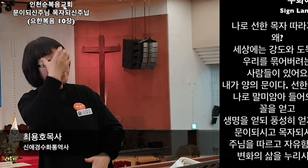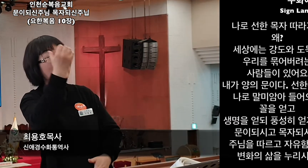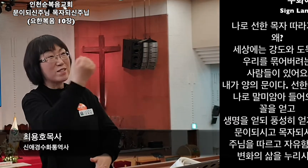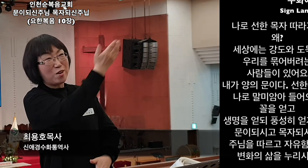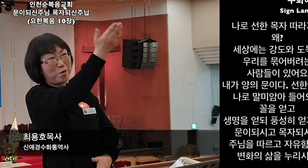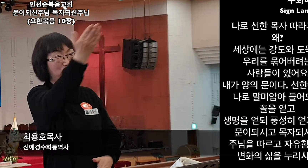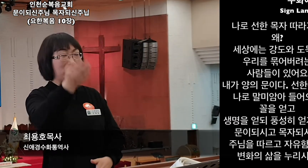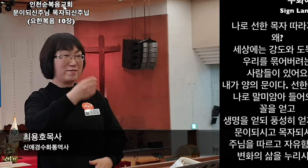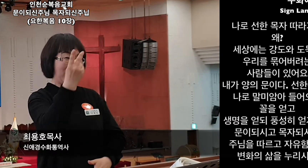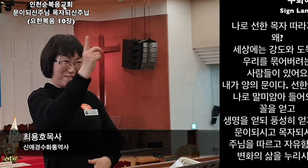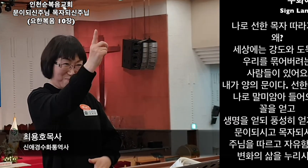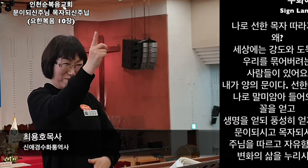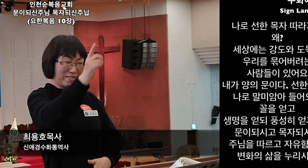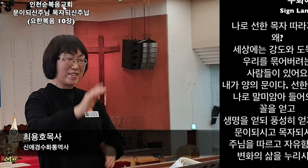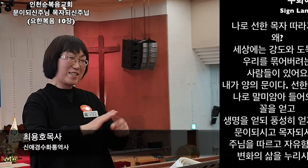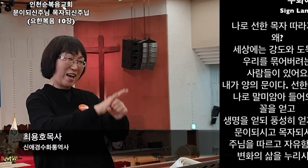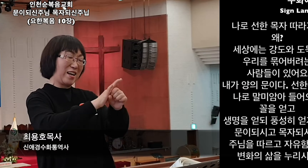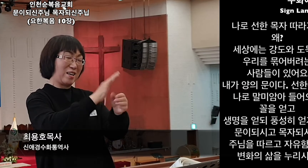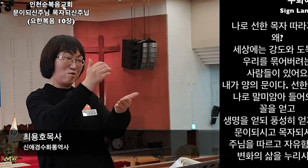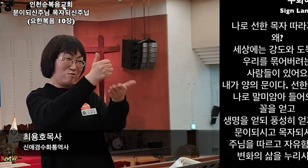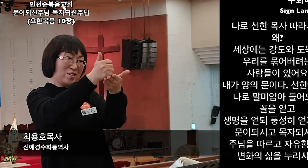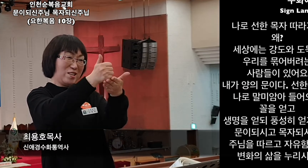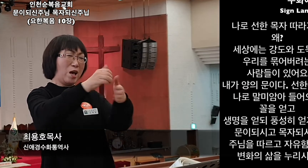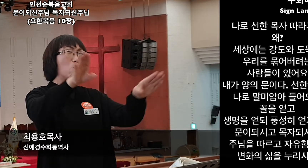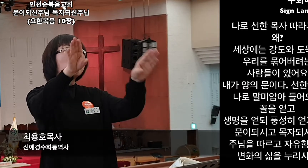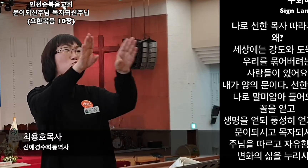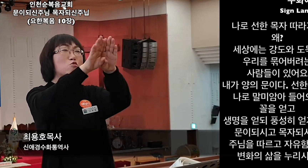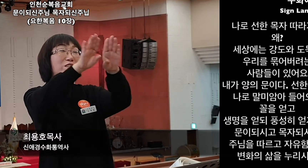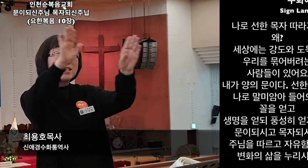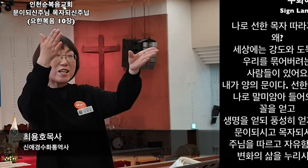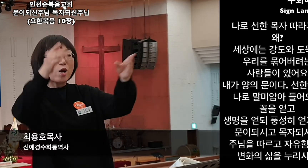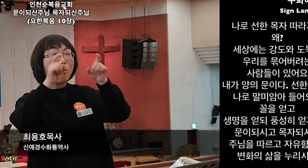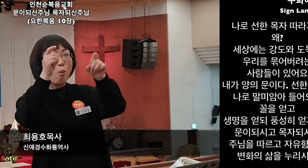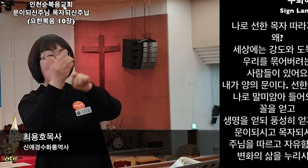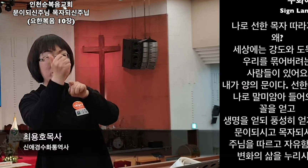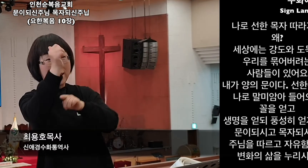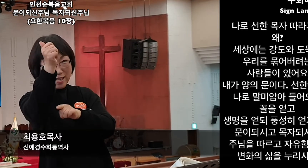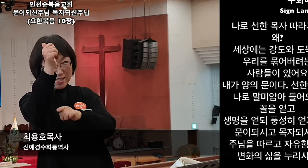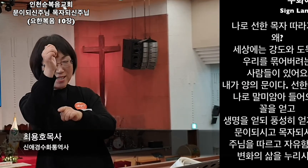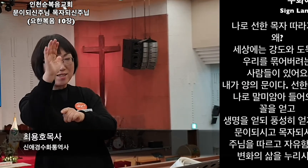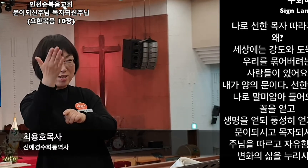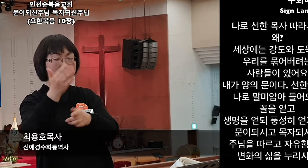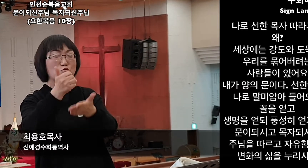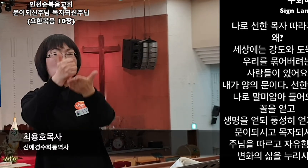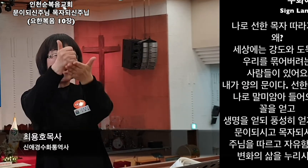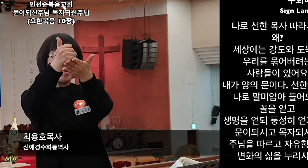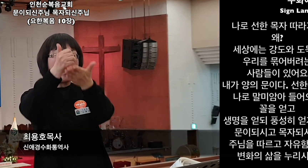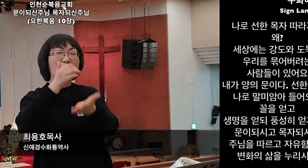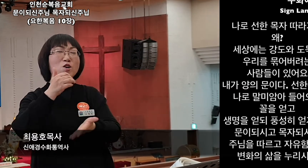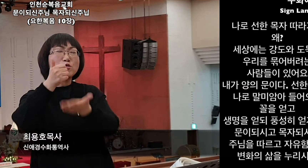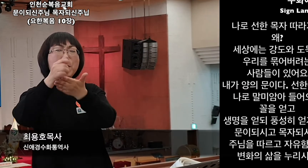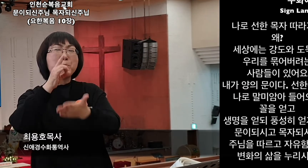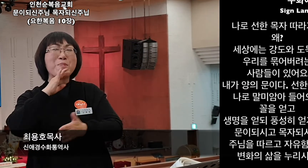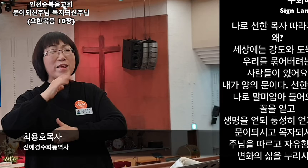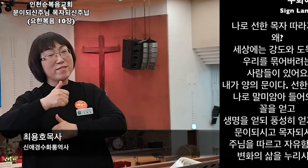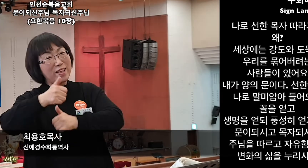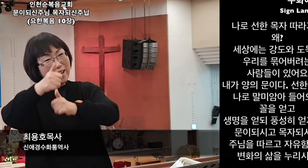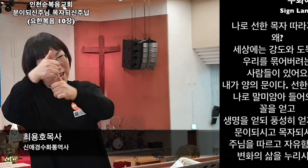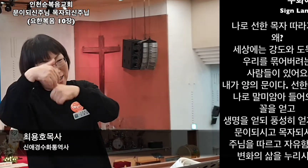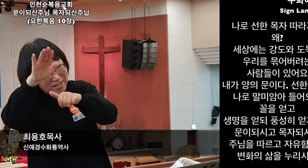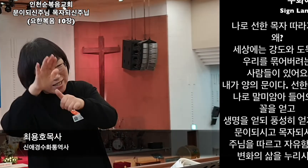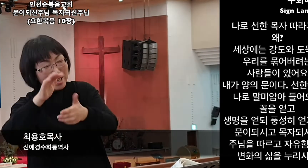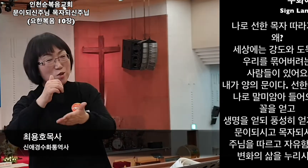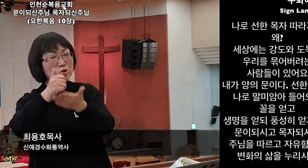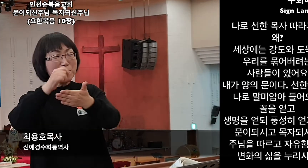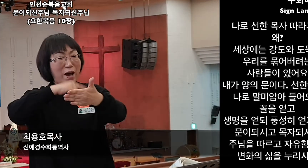분들, 다시 한번 이 사랑의 주님, 문이 되시고 또 목자가 되시는 이 주님, 이 주님만 따라가시기를,